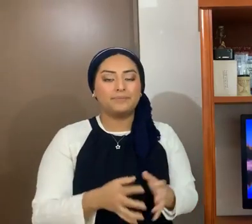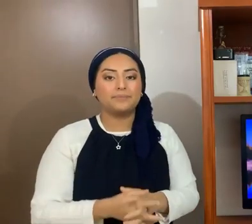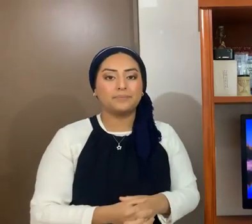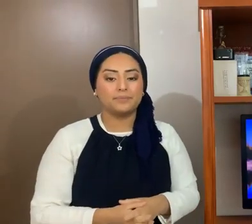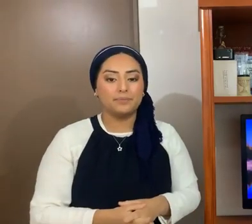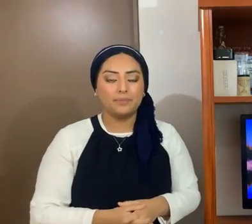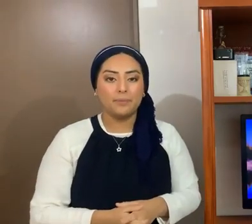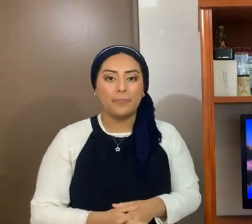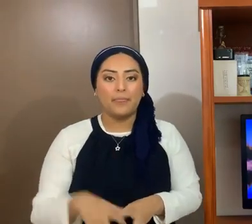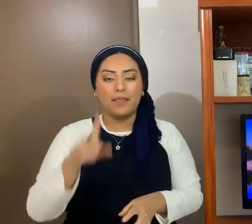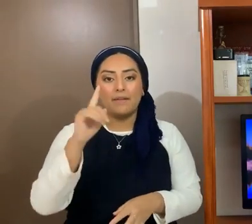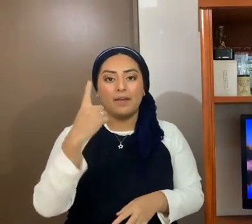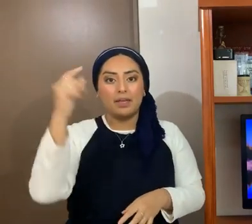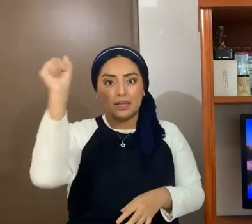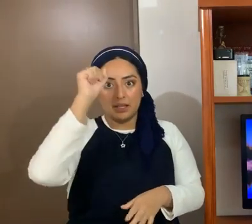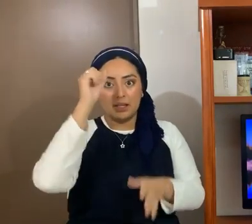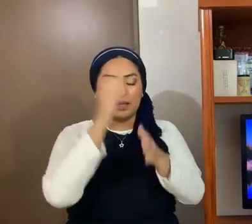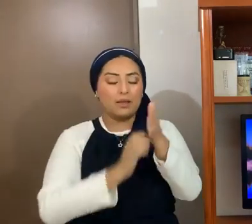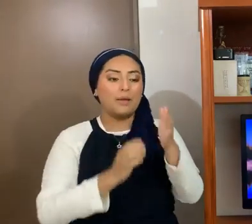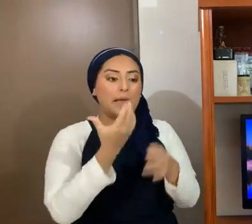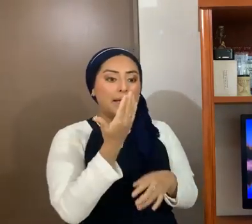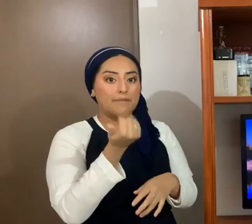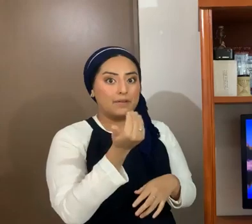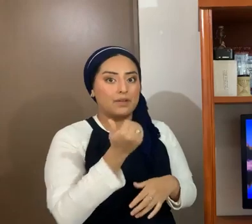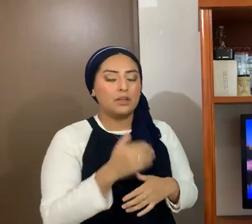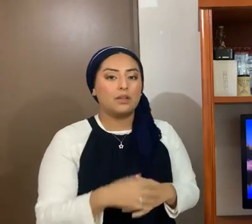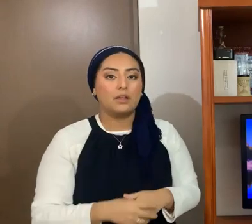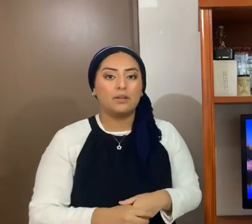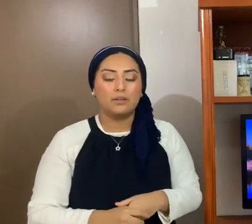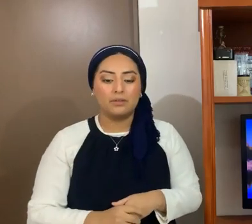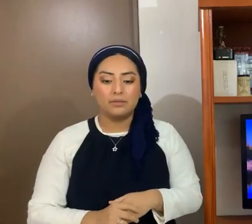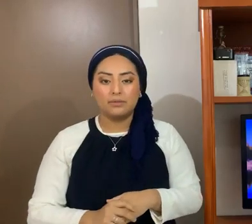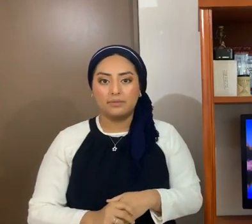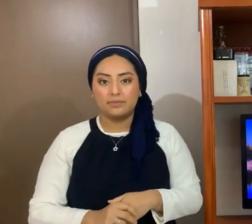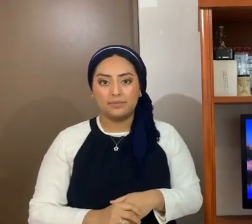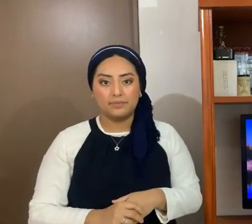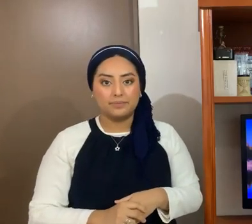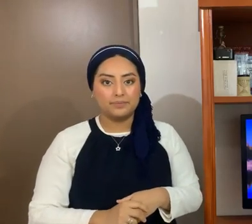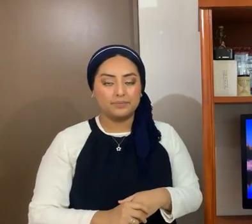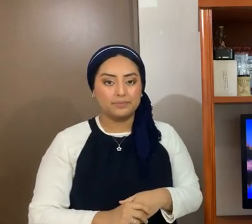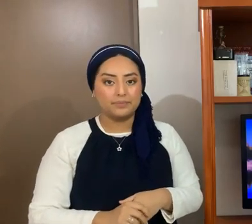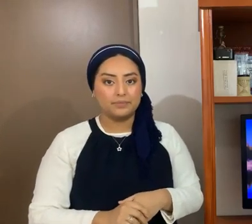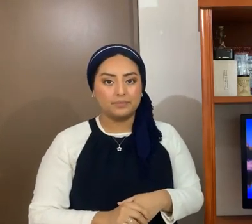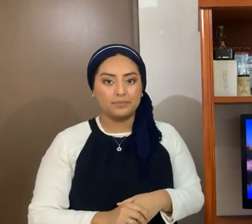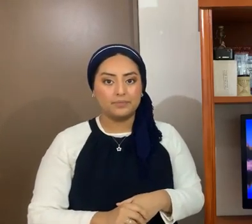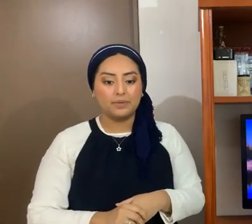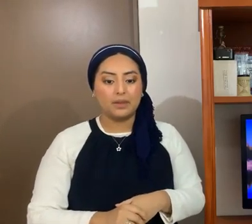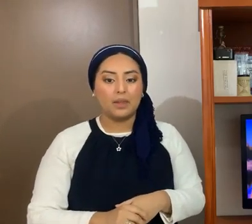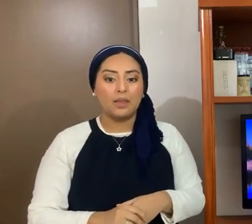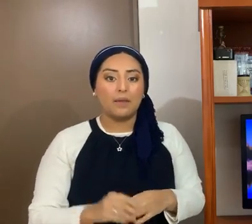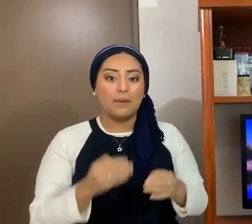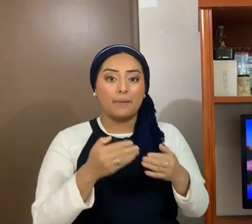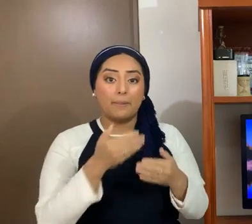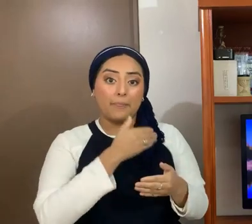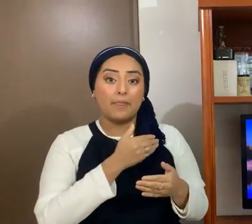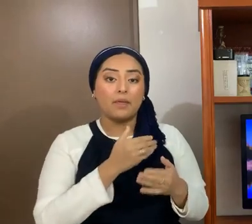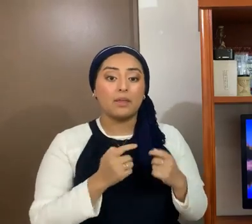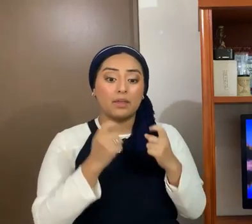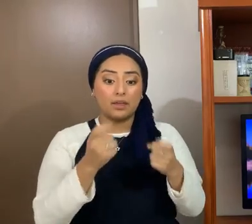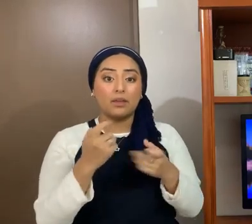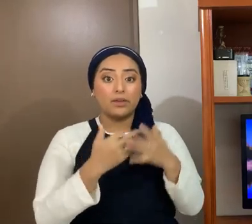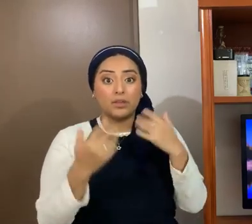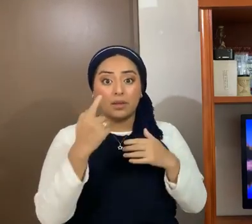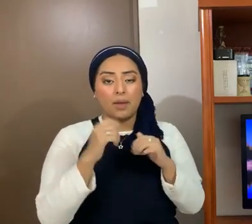muy seguido. Primera de Samuel, capítulo 15, verso 22. Antes de dar